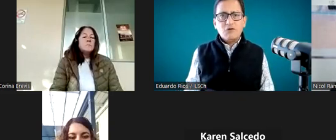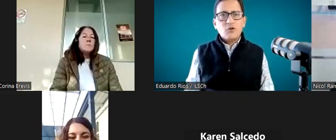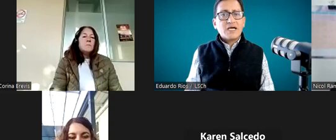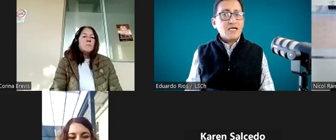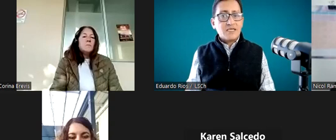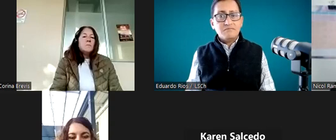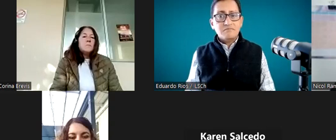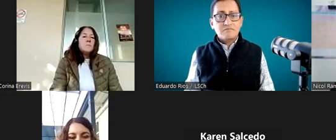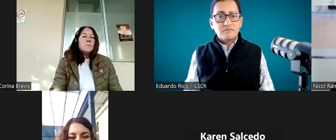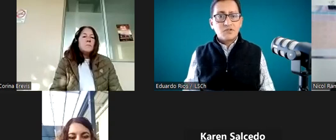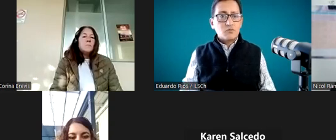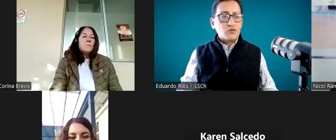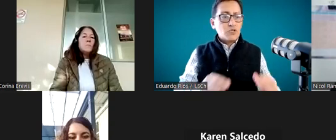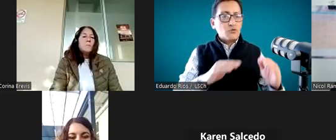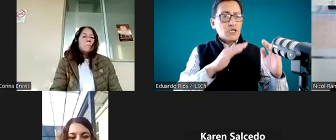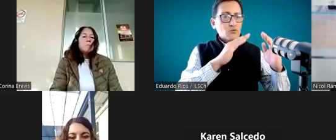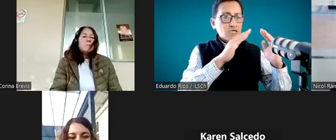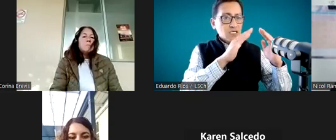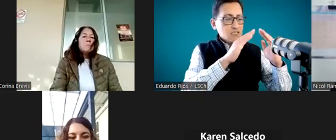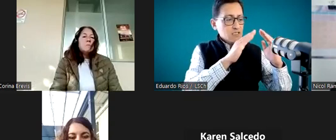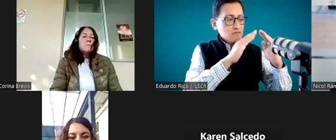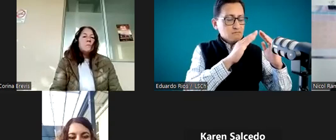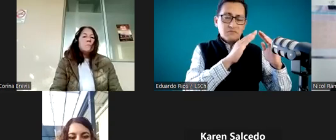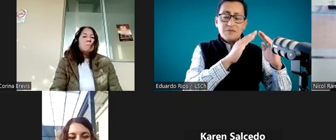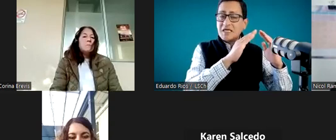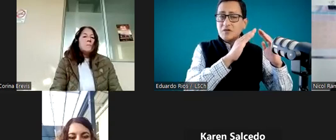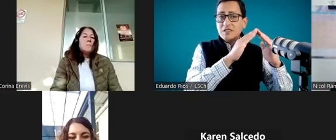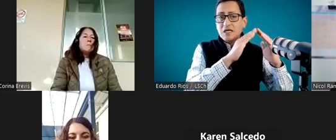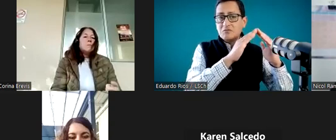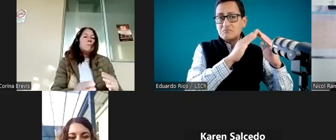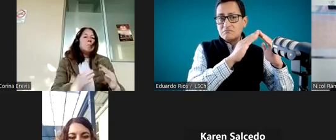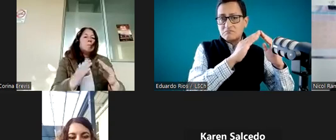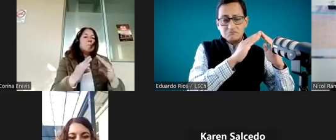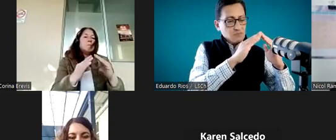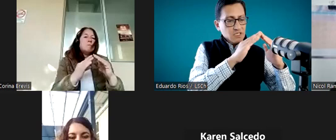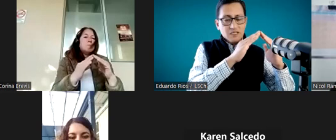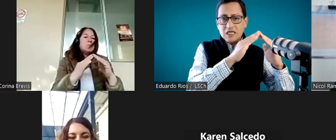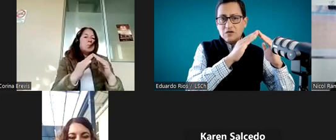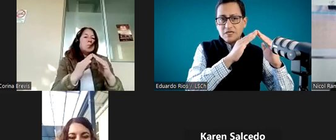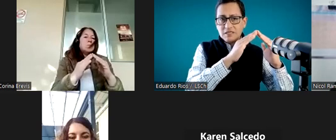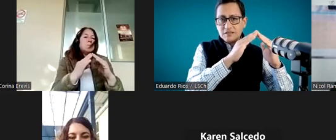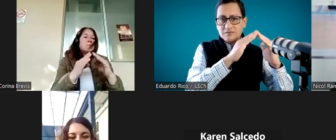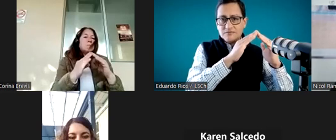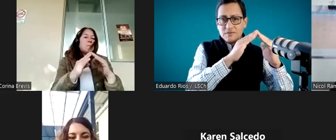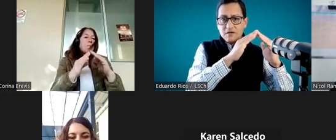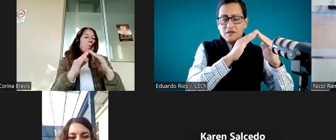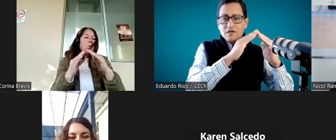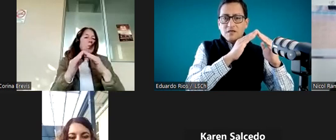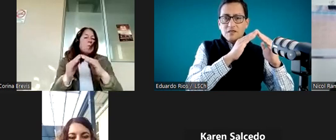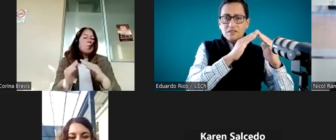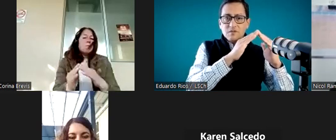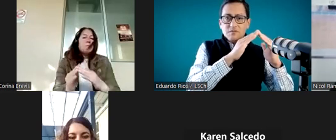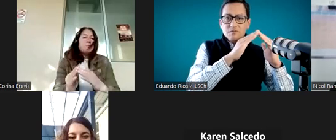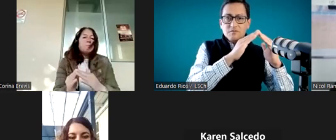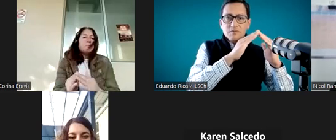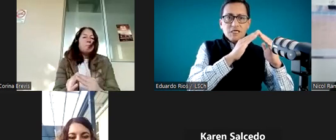Si yo hablo de una casa, yo puedo dibujar una casa, me la imagino en este lado. Aquí en este lado hay una casita.